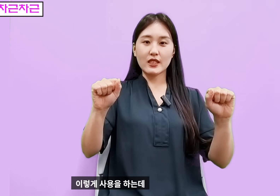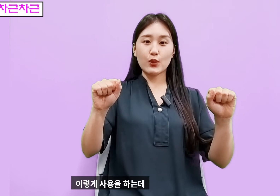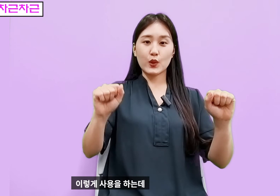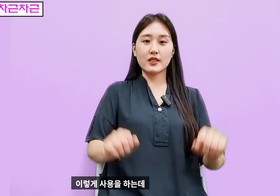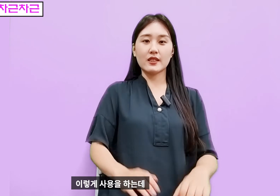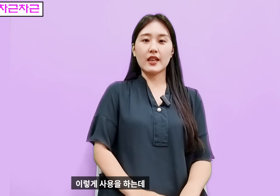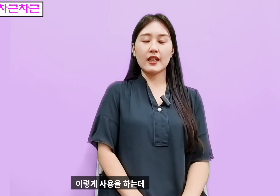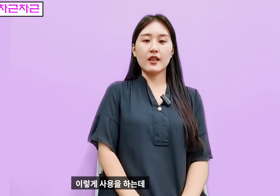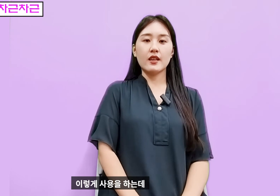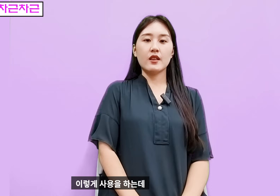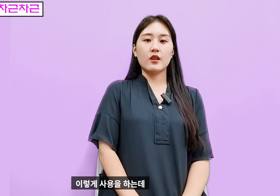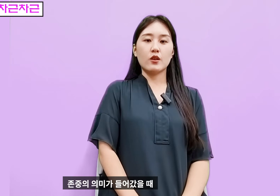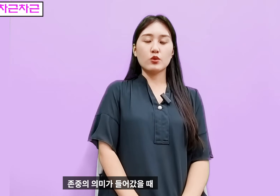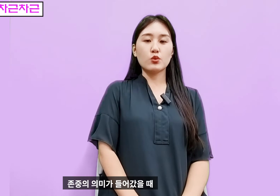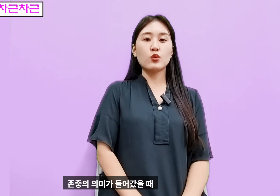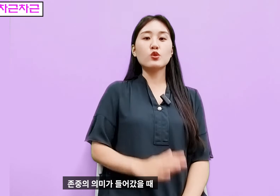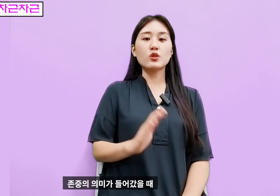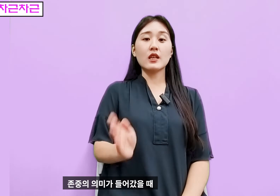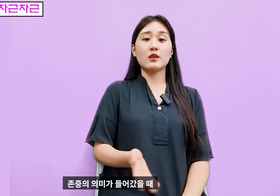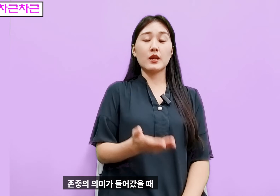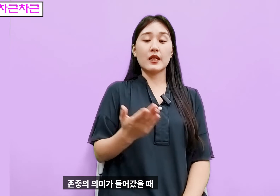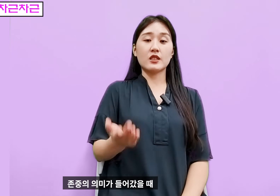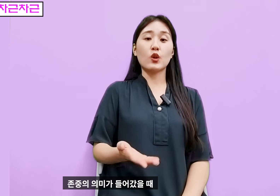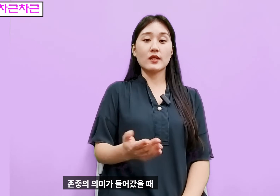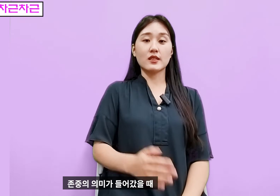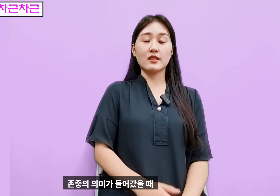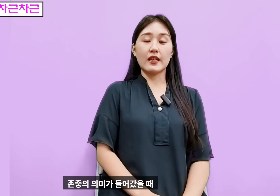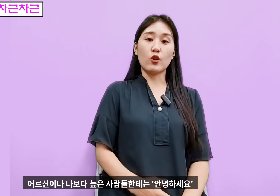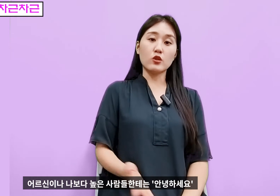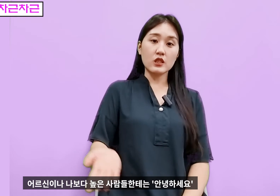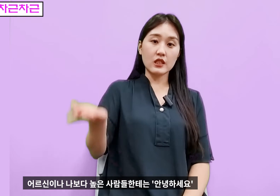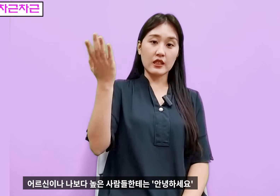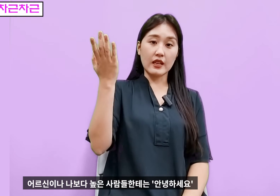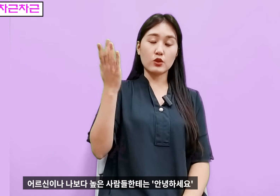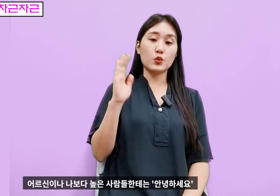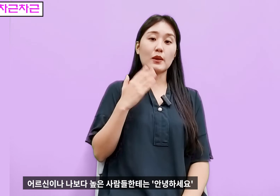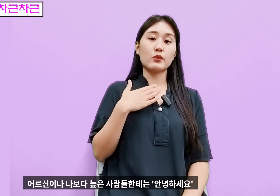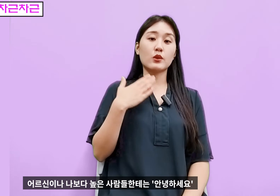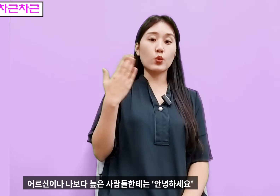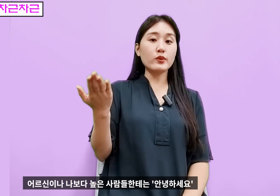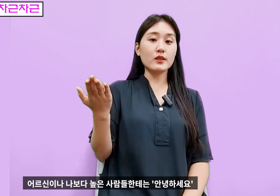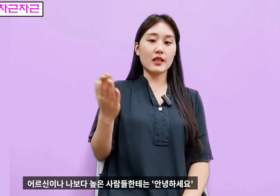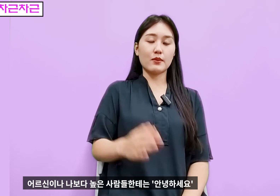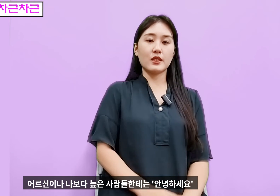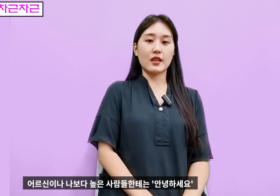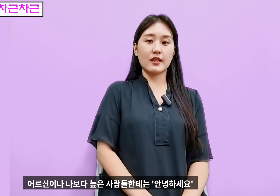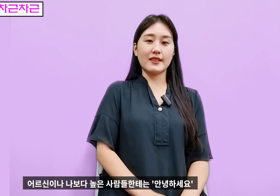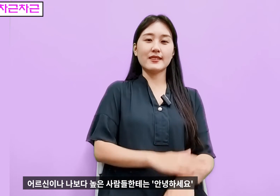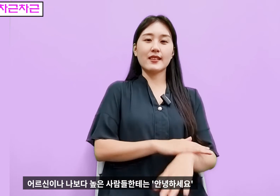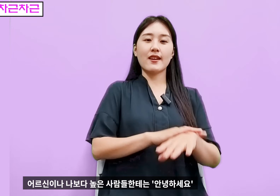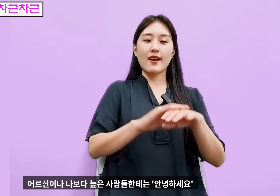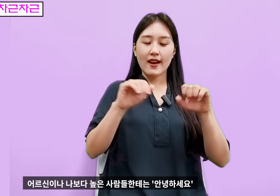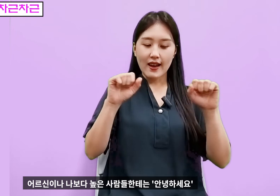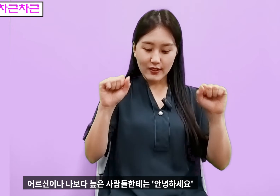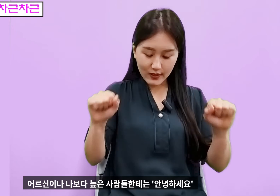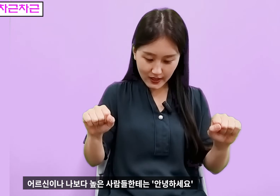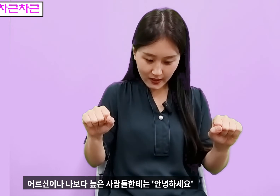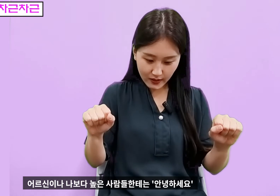사용을 하는데, 좀 존중의 의미가 들어갔을 때 어르신이나 좀 나보다 높은 사람들한테는 안녕하세요.